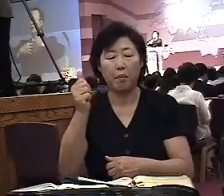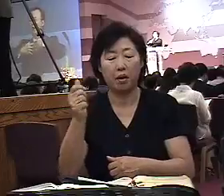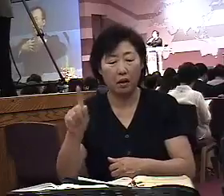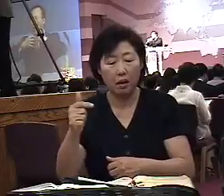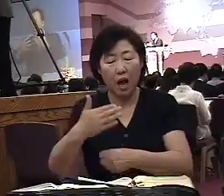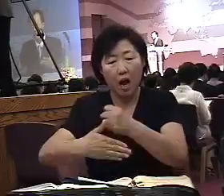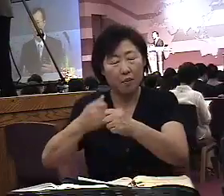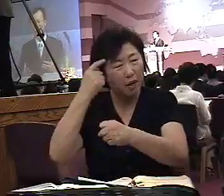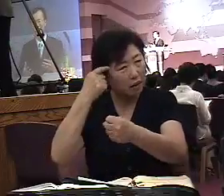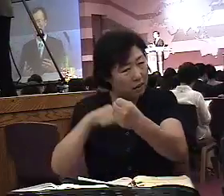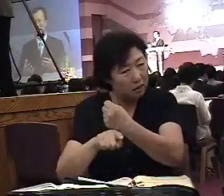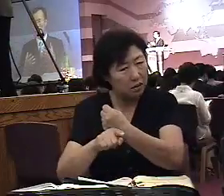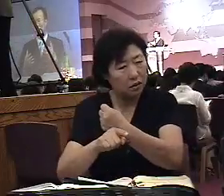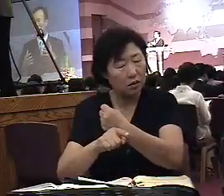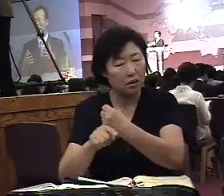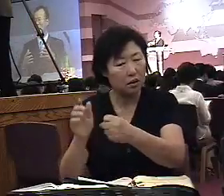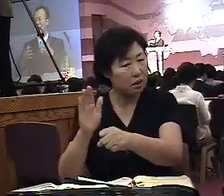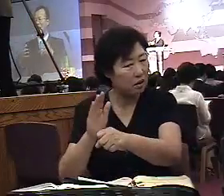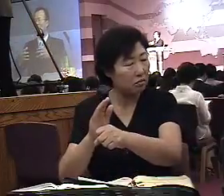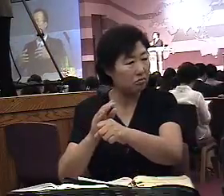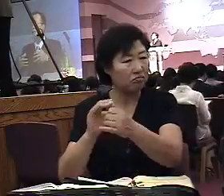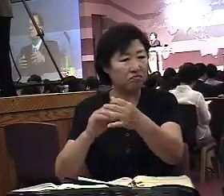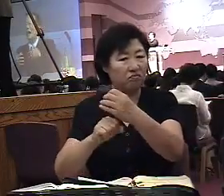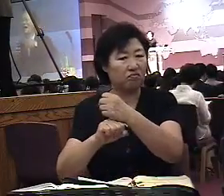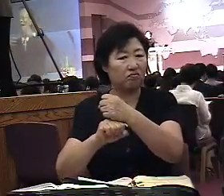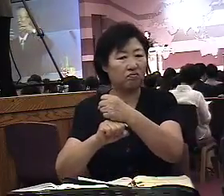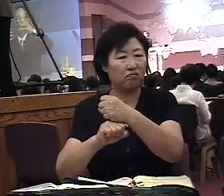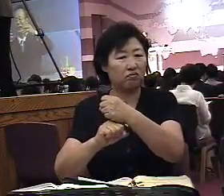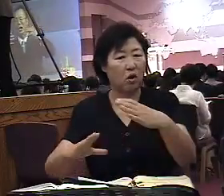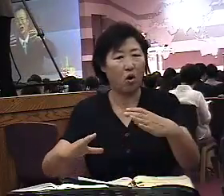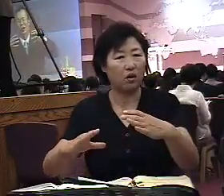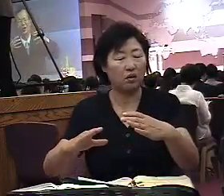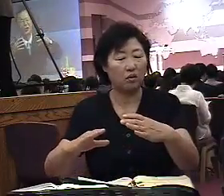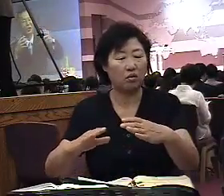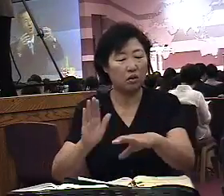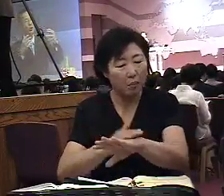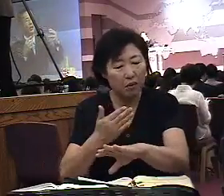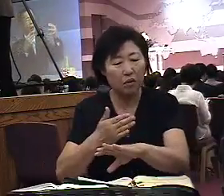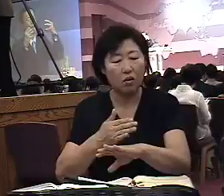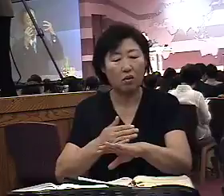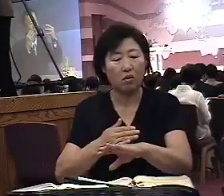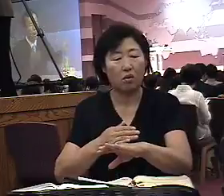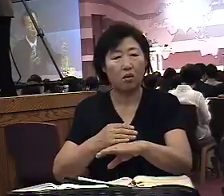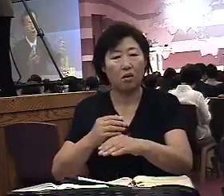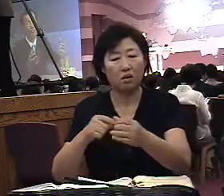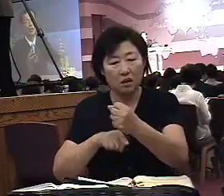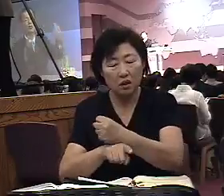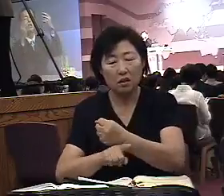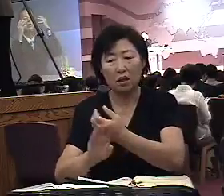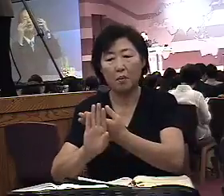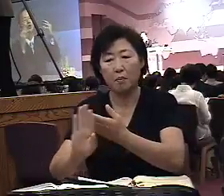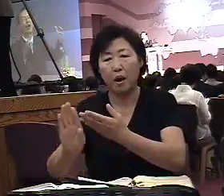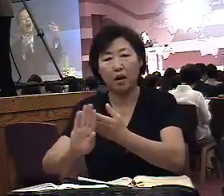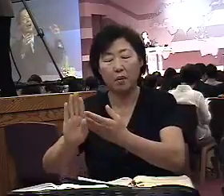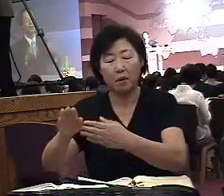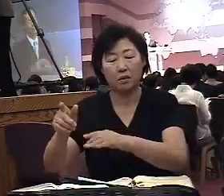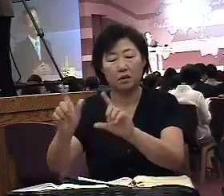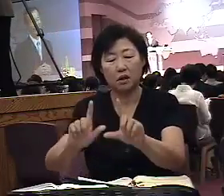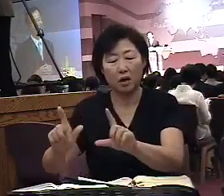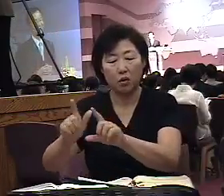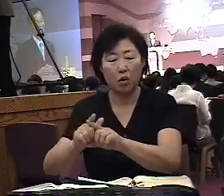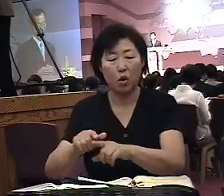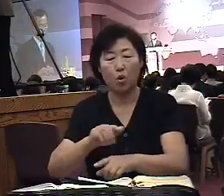하나님의 뜻을 어기며 적극적으로 하나님 뜻 밖에서 살고 있는 우리들의 범법함, 우리들의